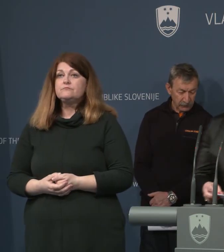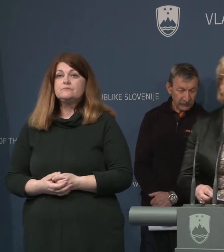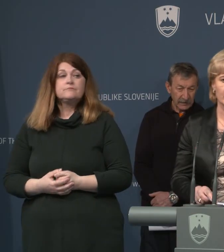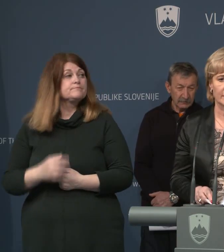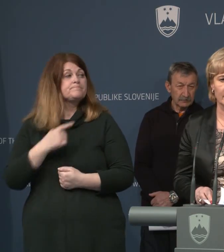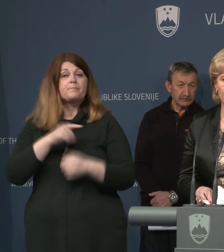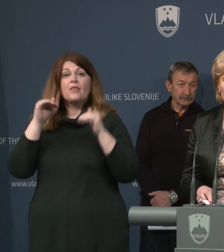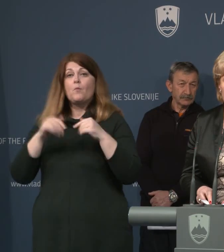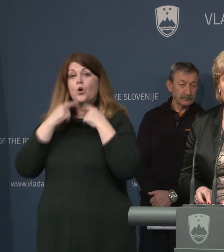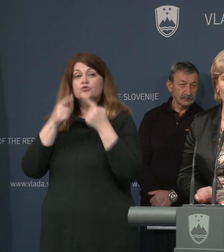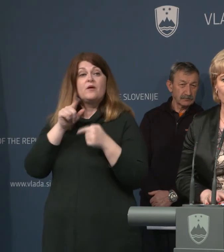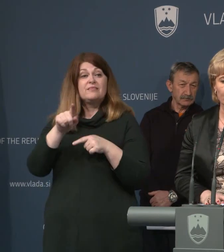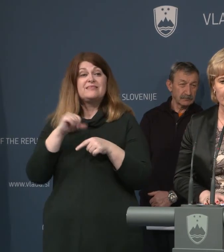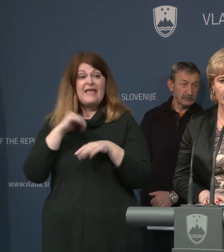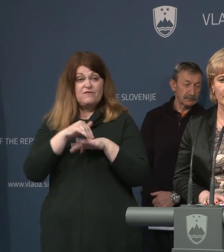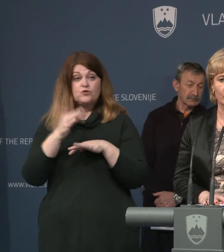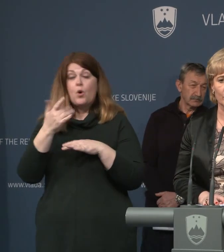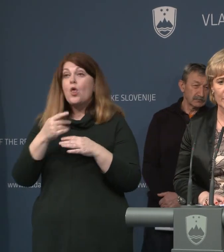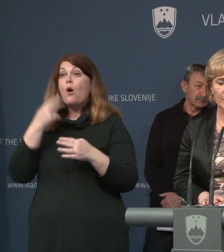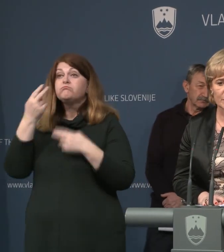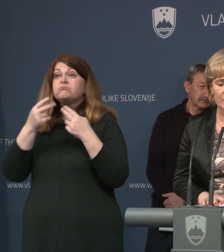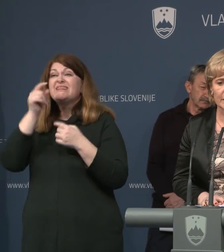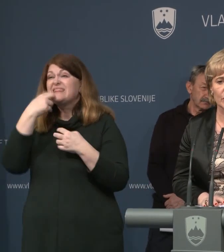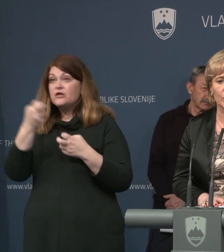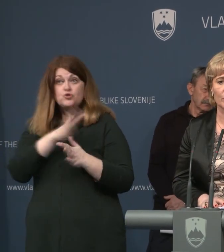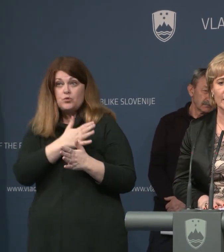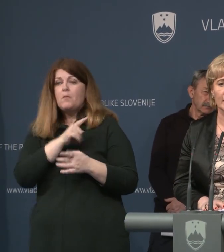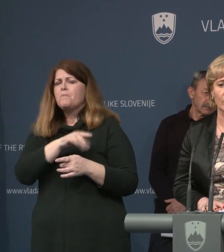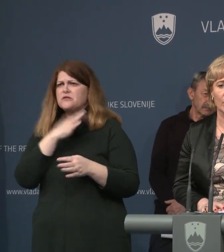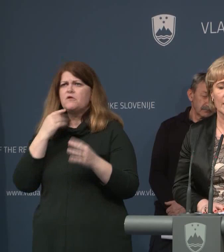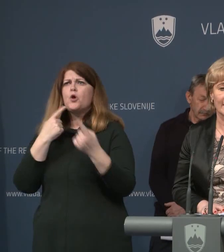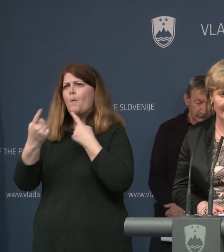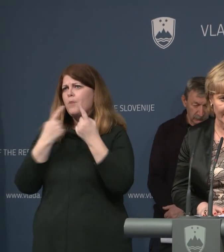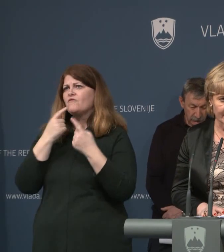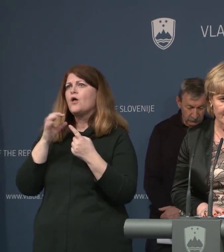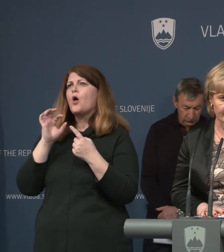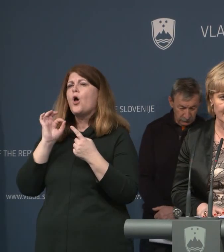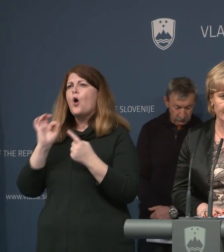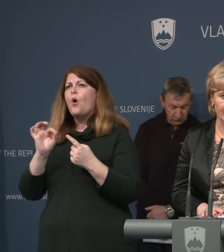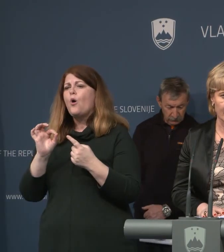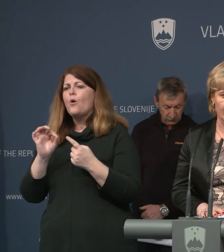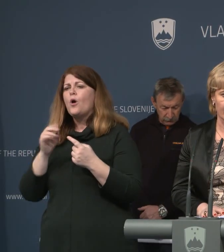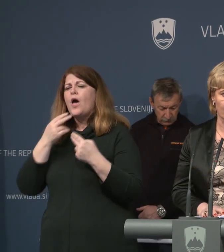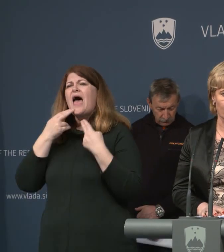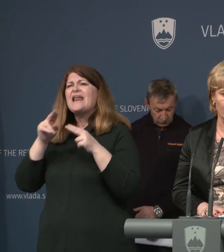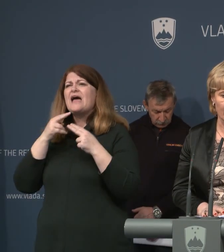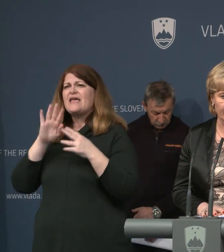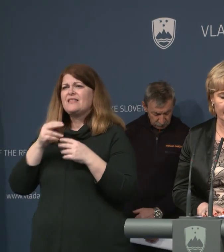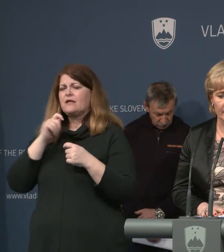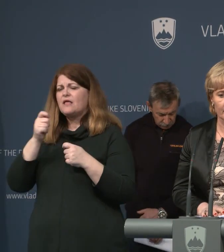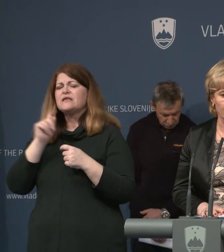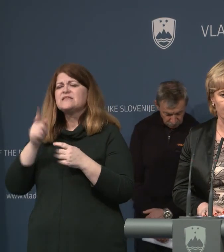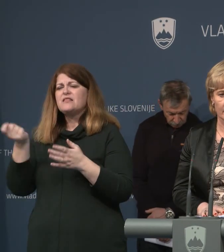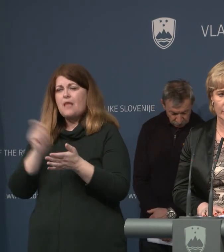Jaz moram reči, da te informacije, koliko testov je na voljo, nimam. Smo se veliko pogovarjali o reagentih za teste in o